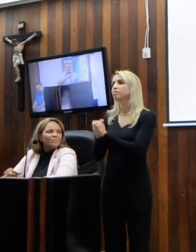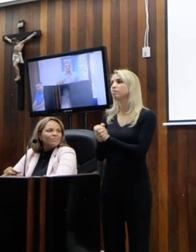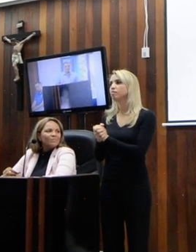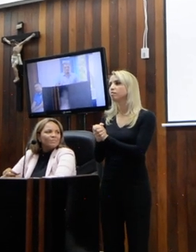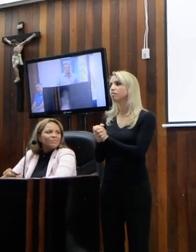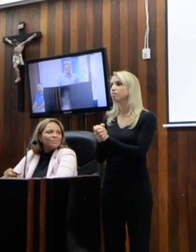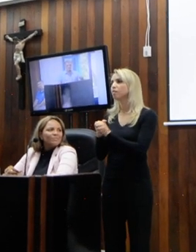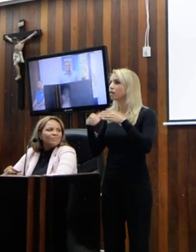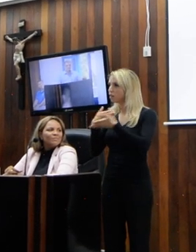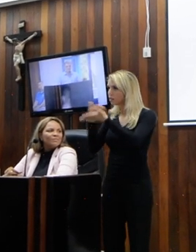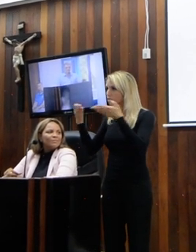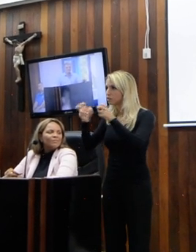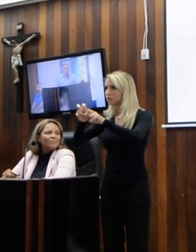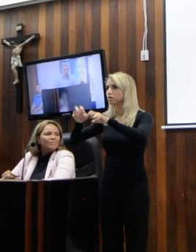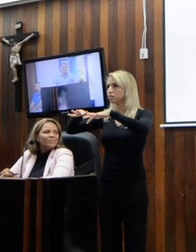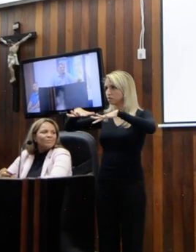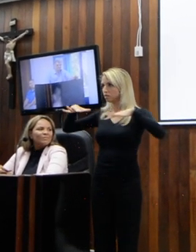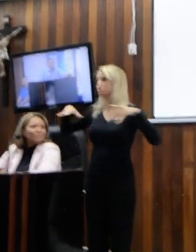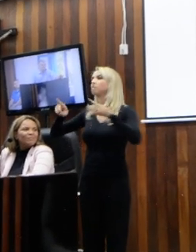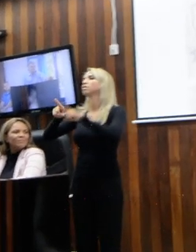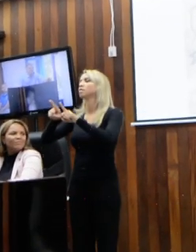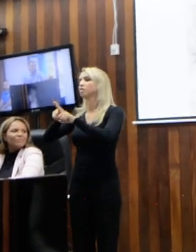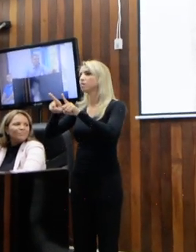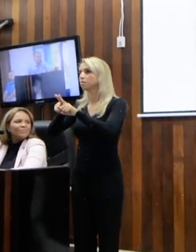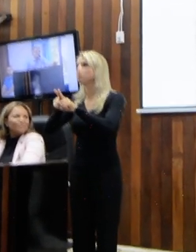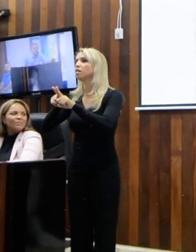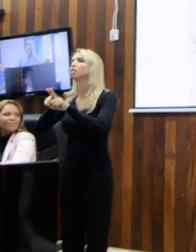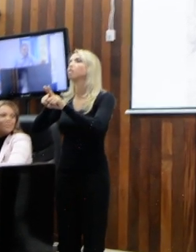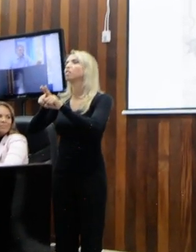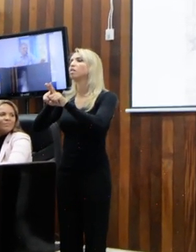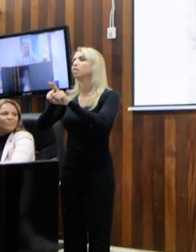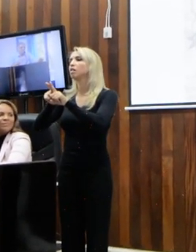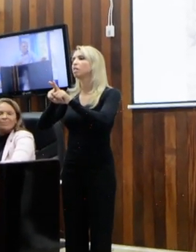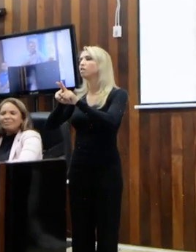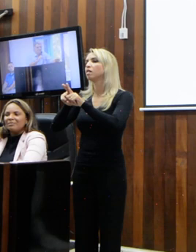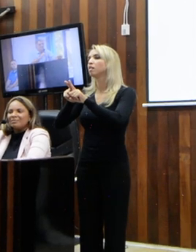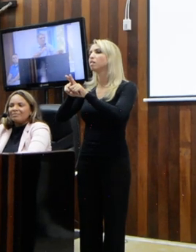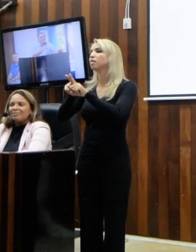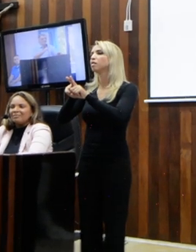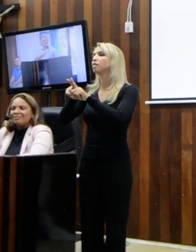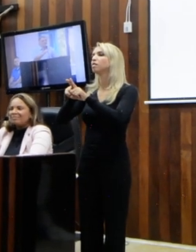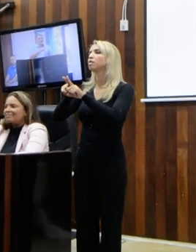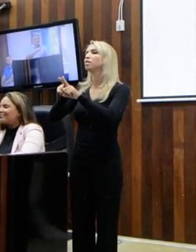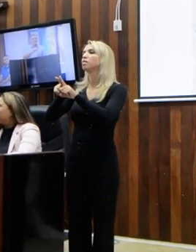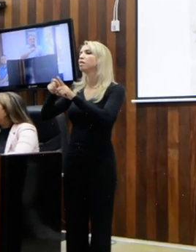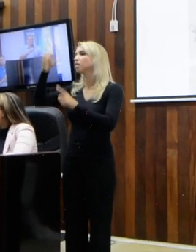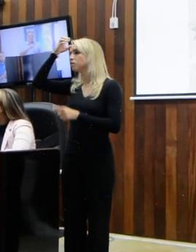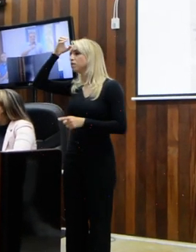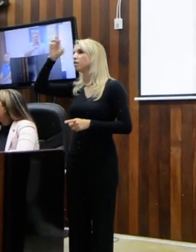a toda a assistência presente aqui, saudando o GRC.